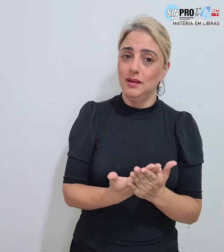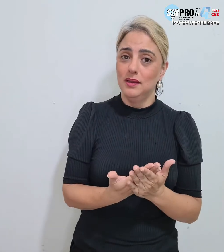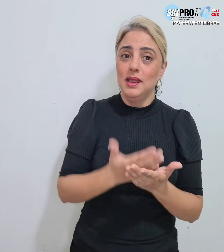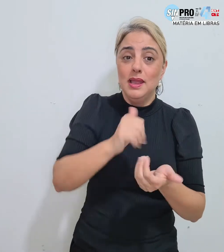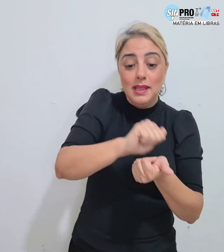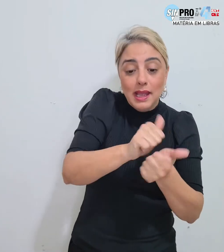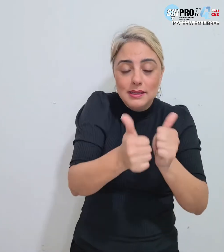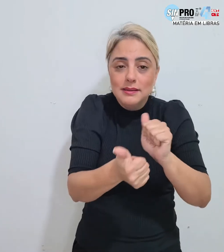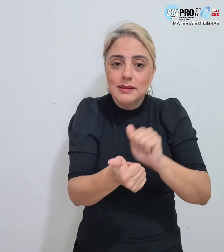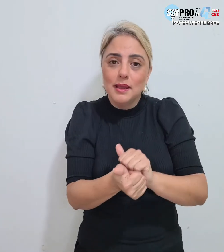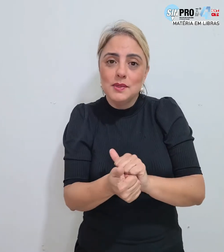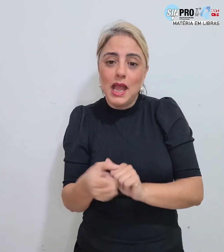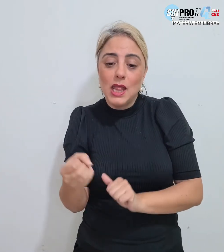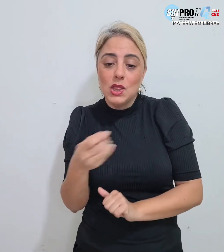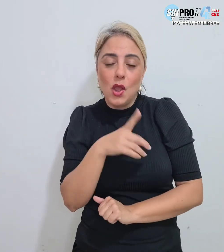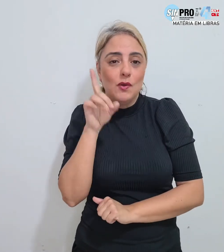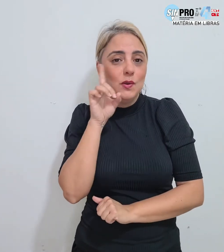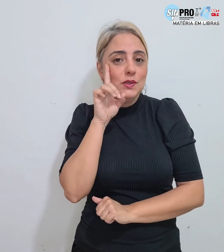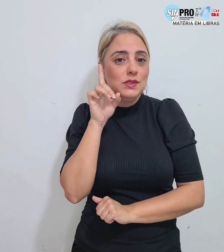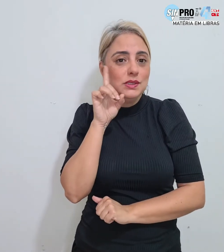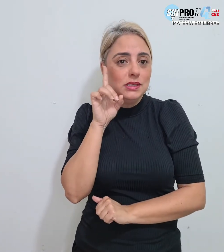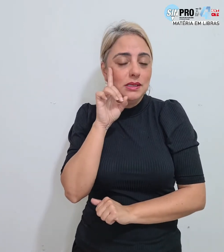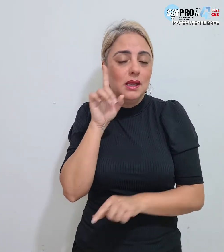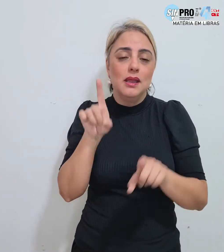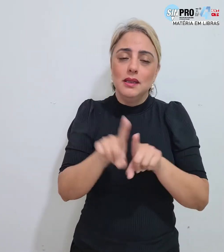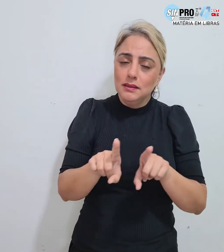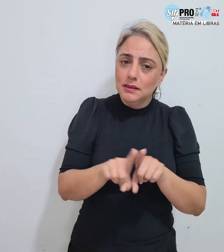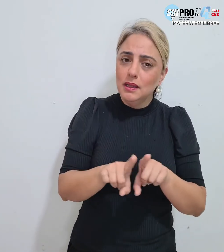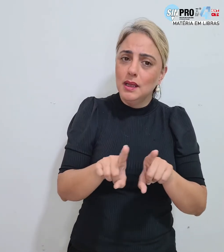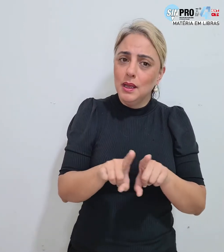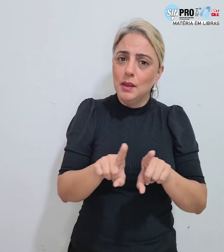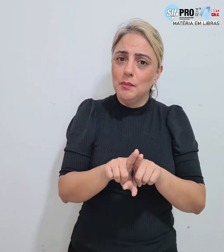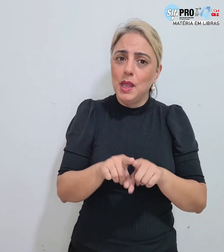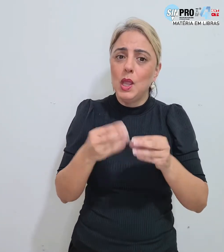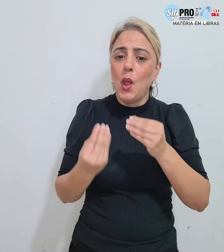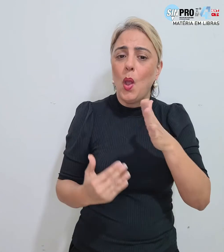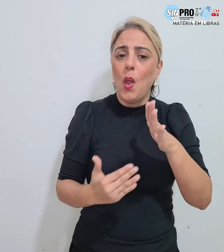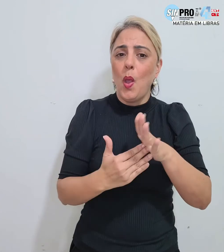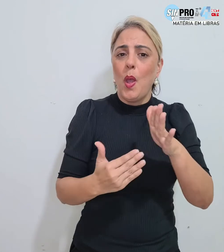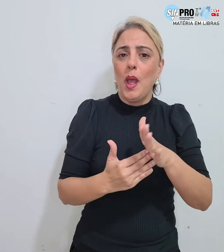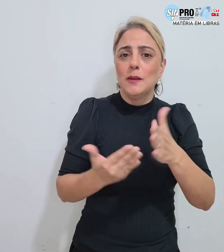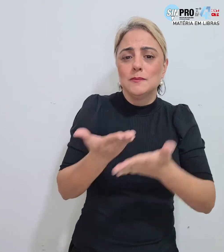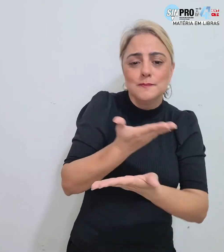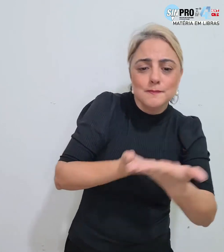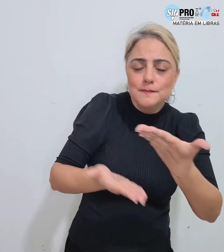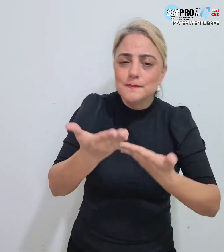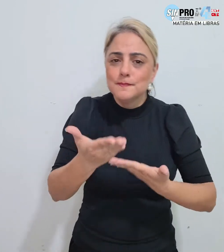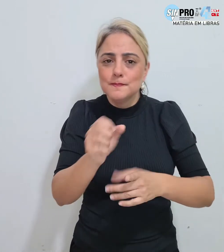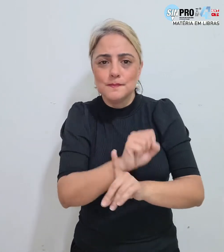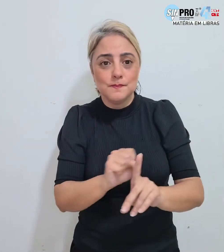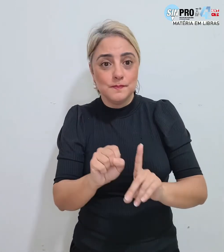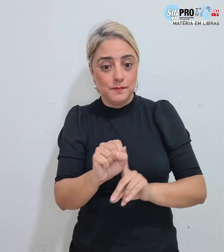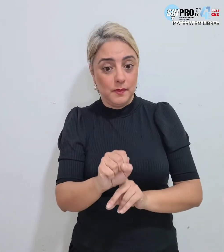e em adaptar-se às novas rotinas, bem como em lidar com as restrições de interação social. Deve